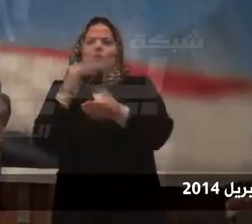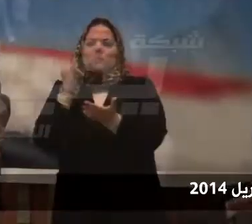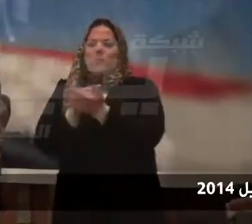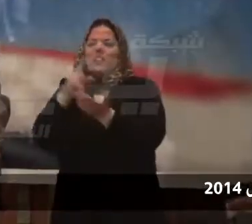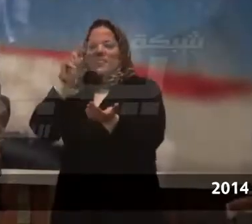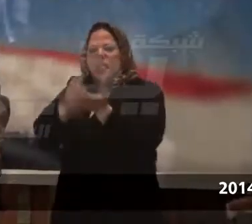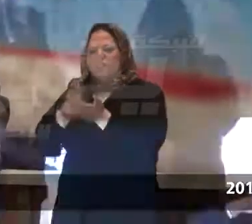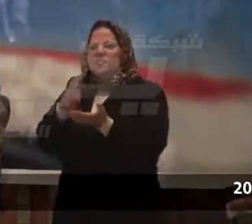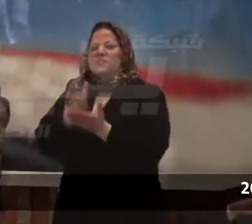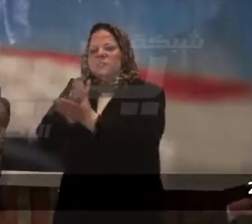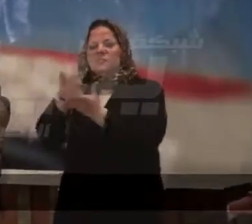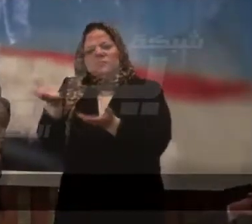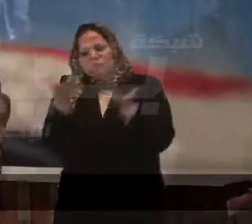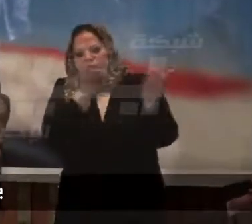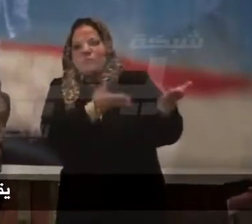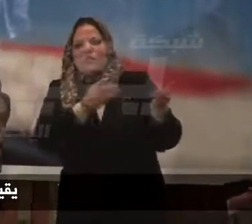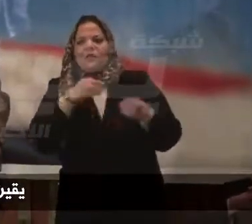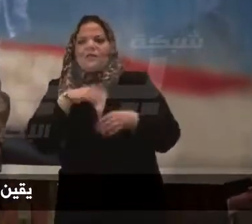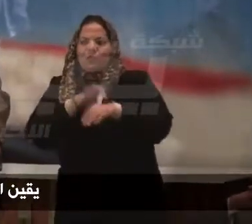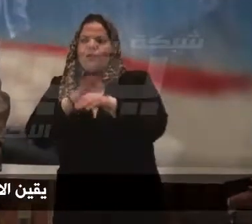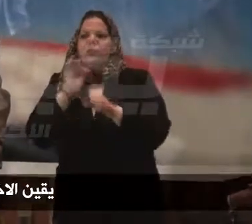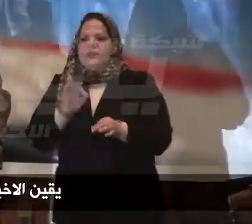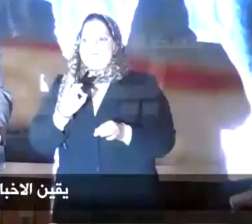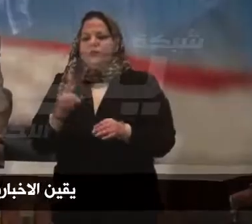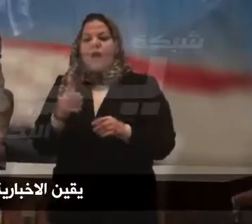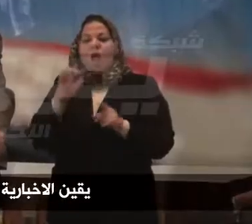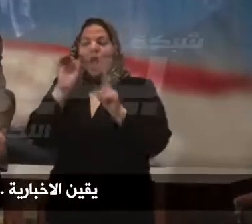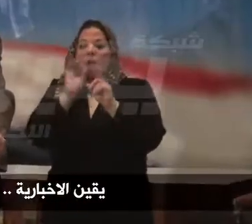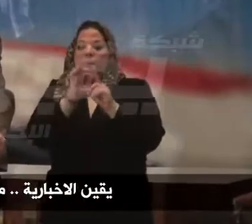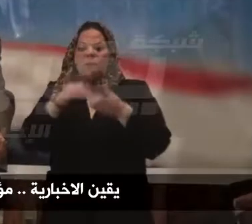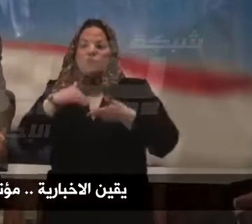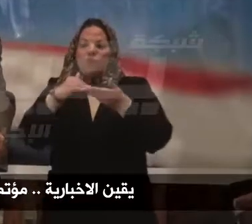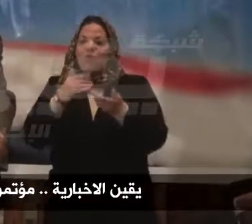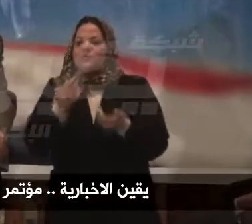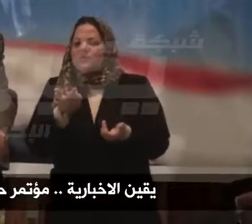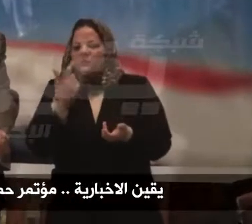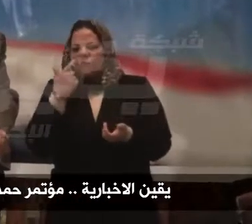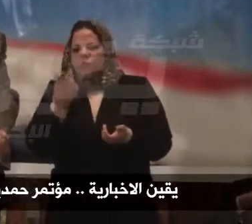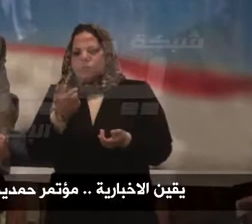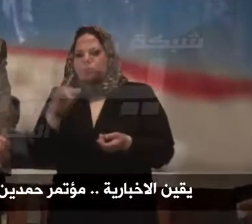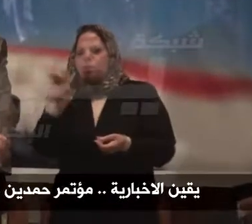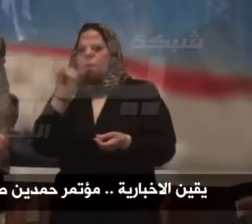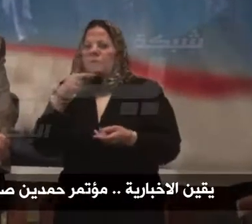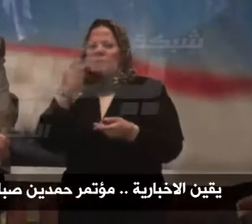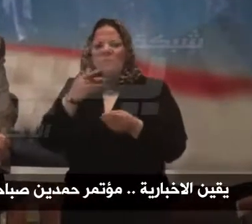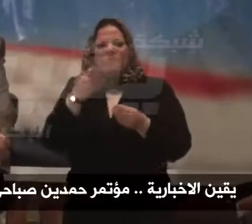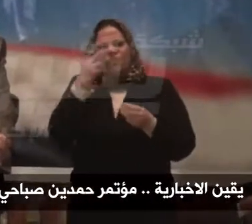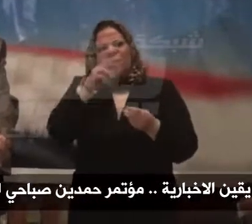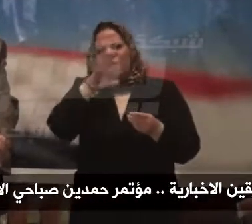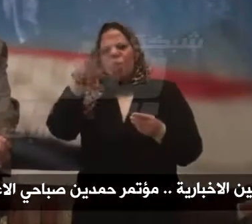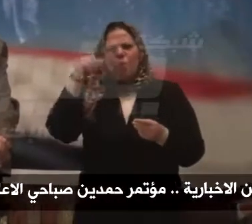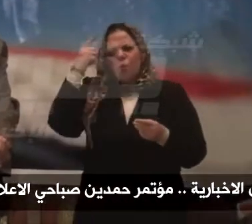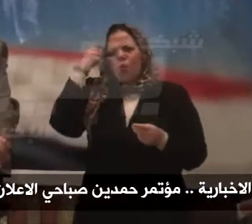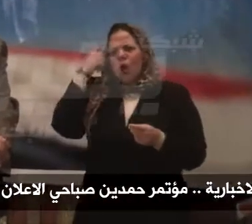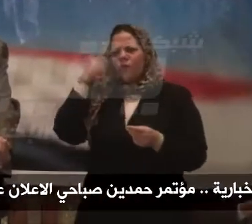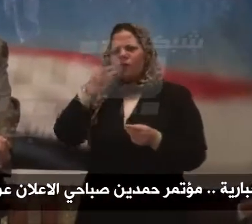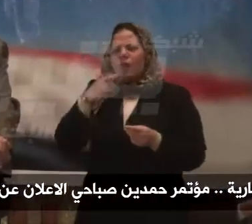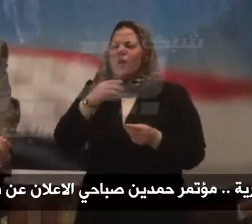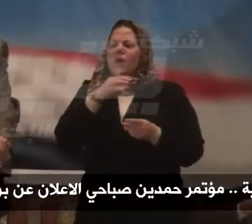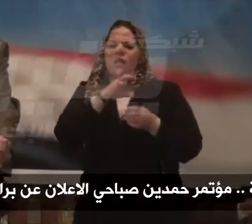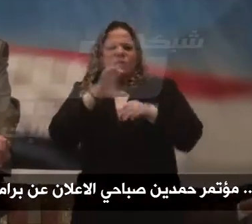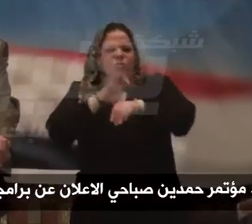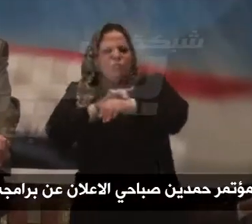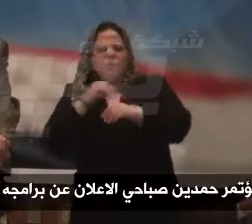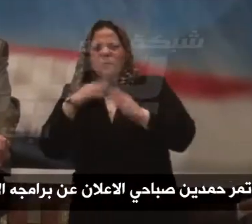تكفيهم. لكن نيجي للإمكانيات اللي هي ناقصة، لقينا أن مقدمي الخدمة الصحية